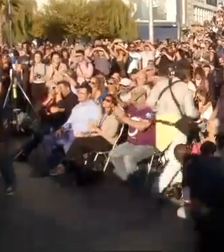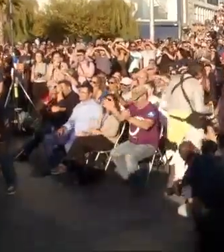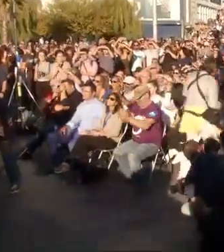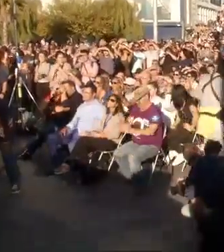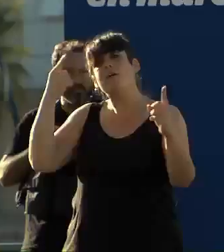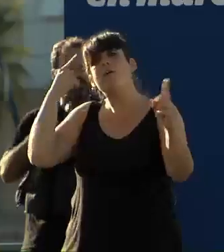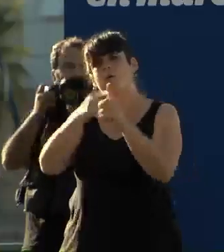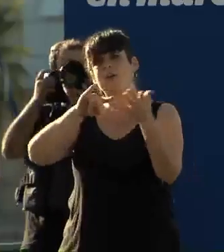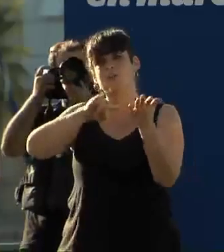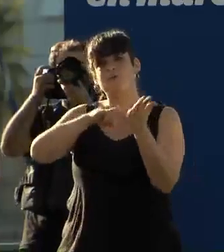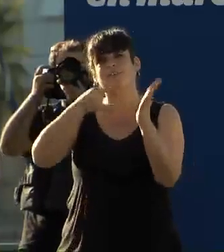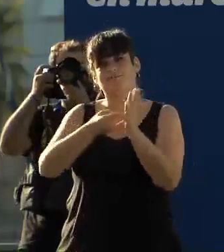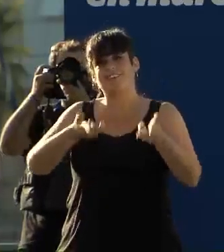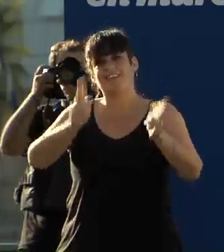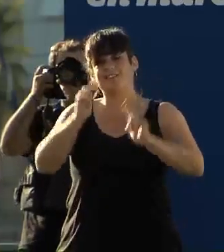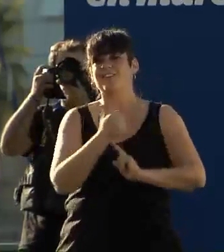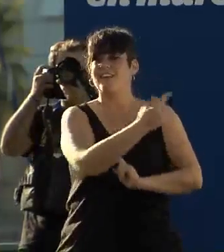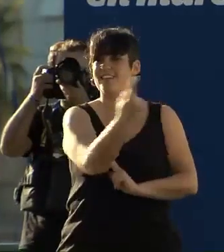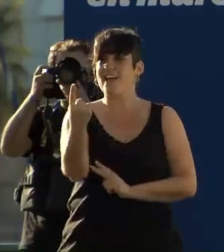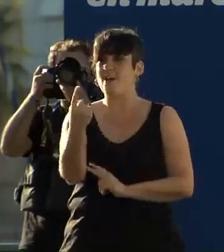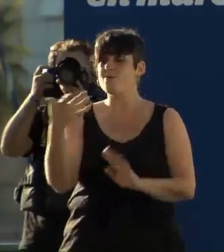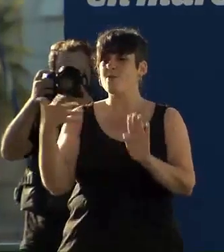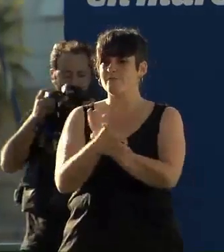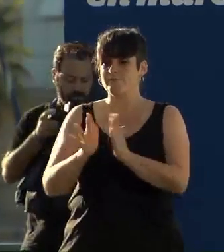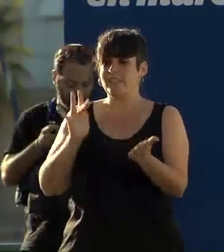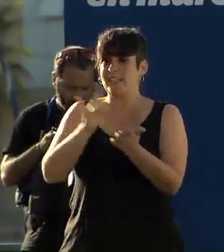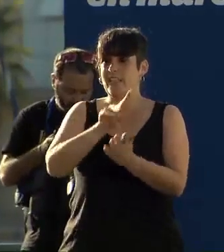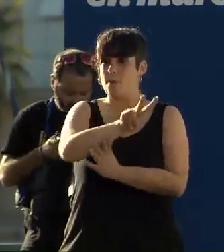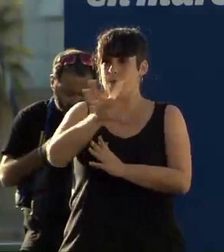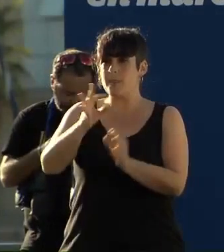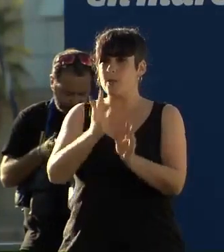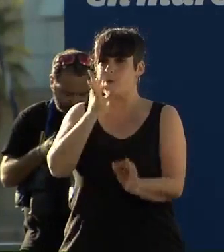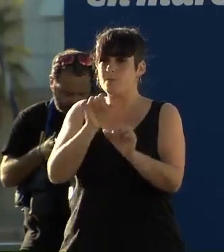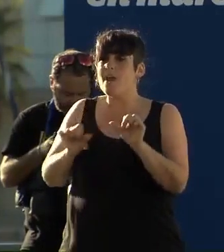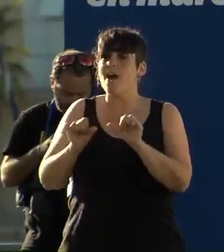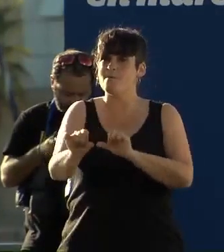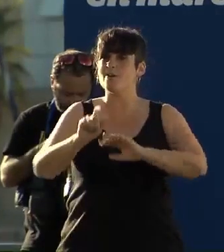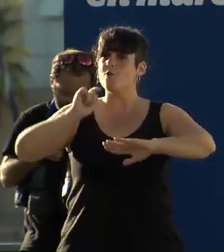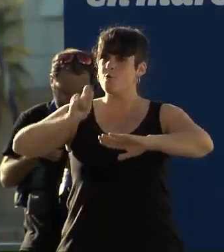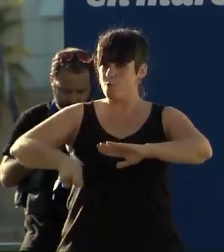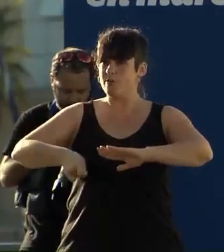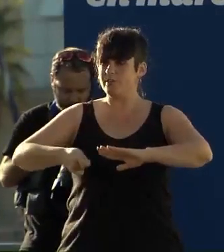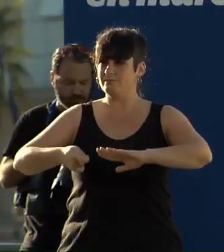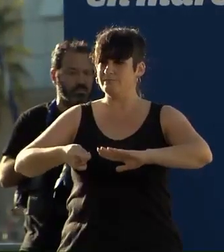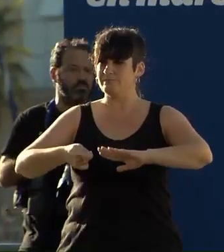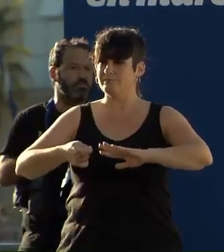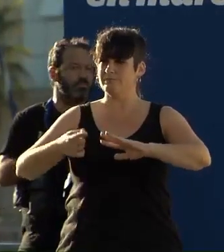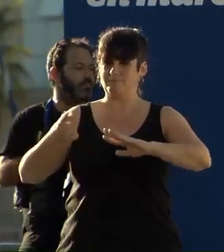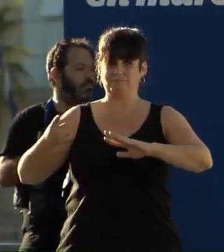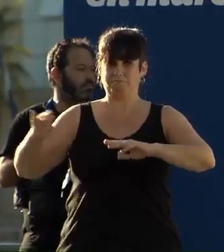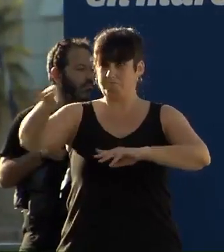libertades autónticos, compre que o 25 de setembro, Luís Villares, sexa, con todas e todos